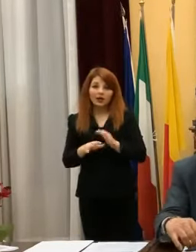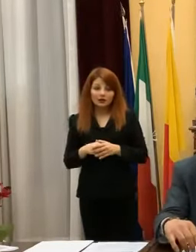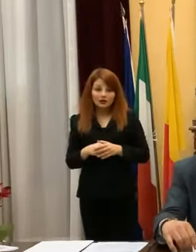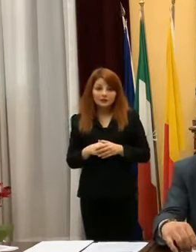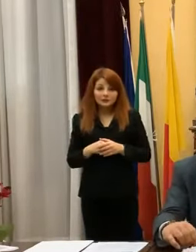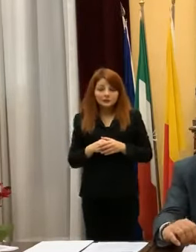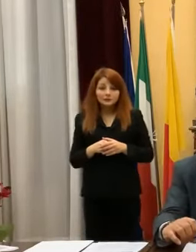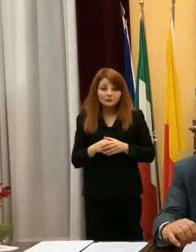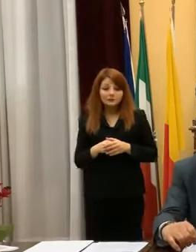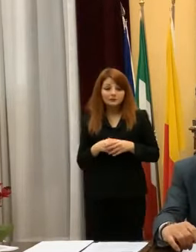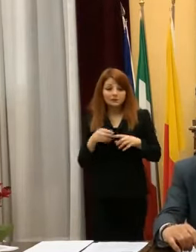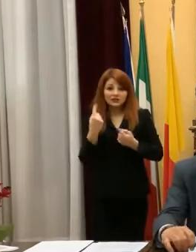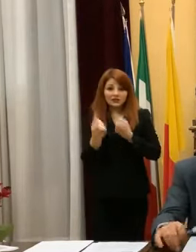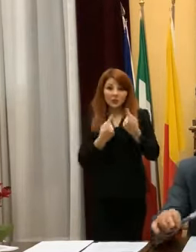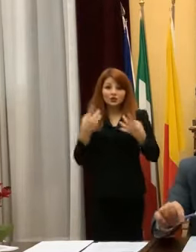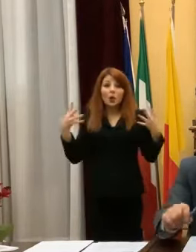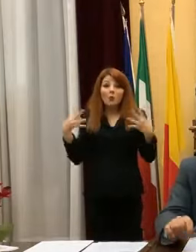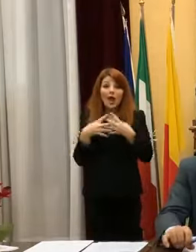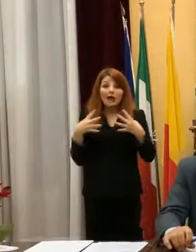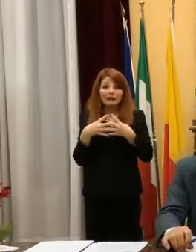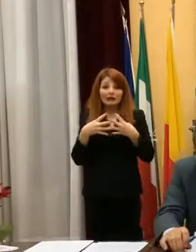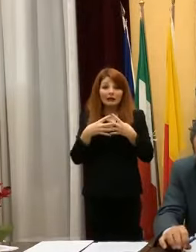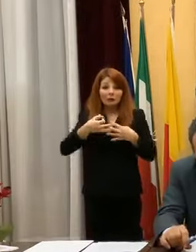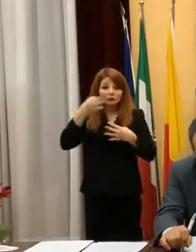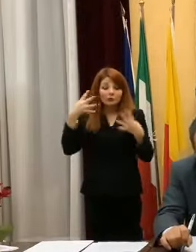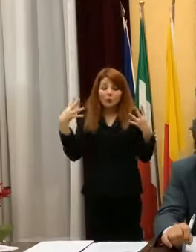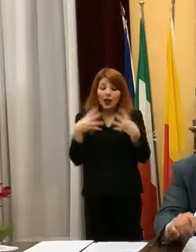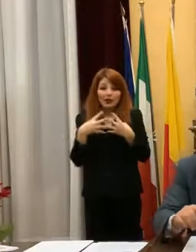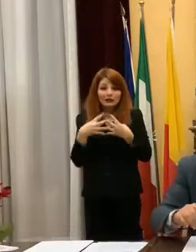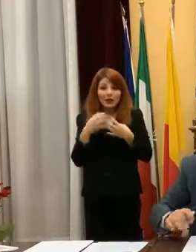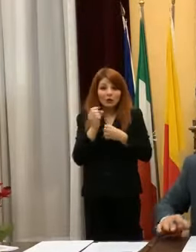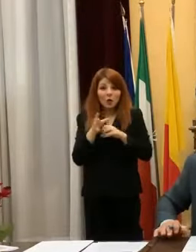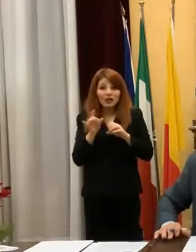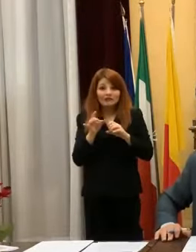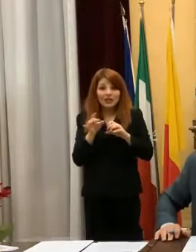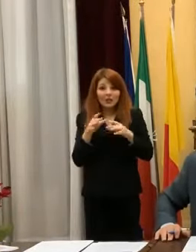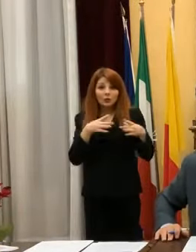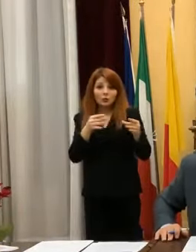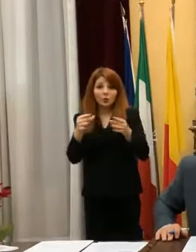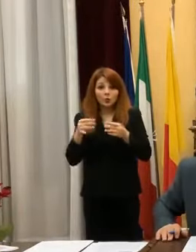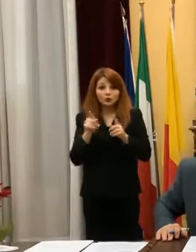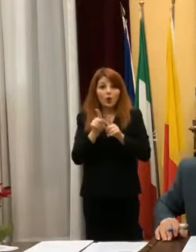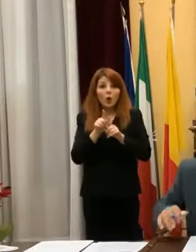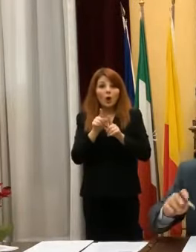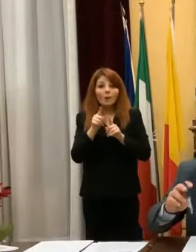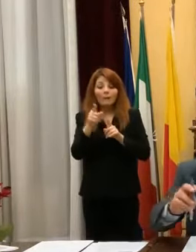guerra, tu non hai ovviamente orari e non ti puoi permettere di essere stanco.